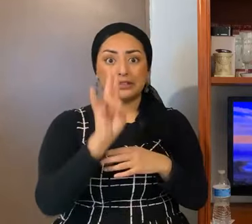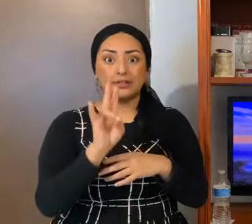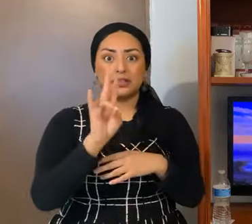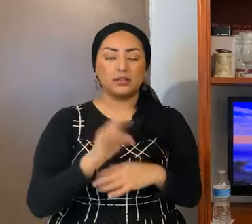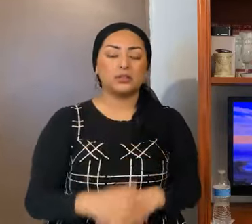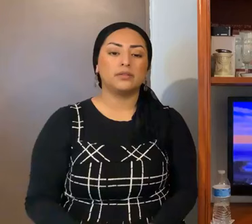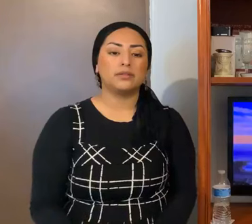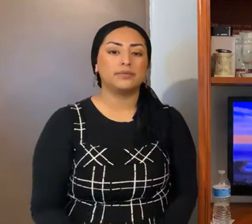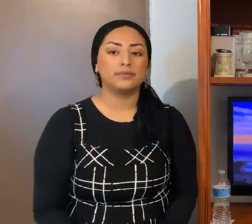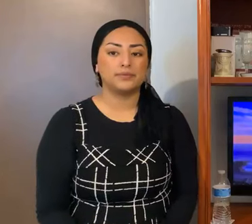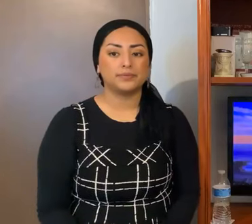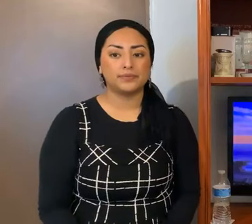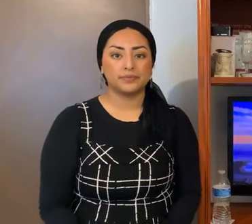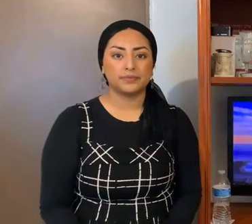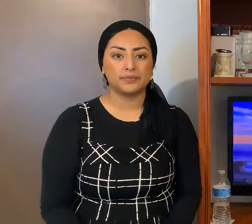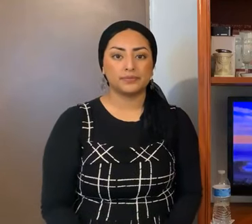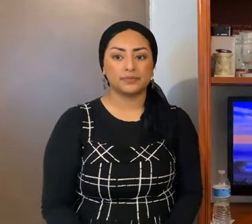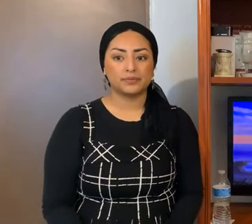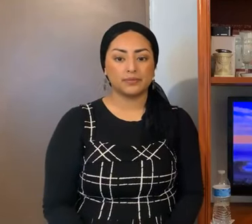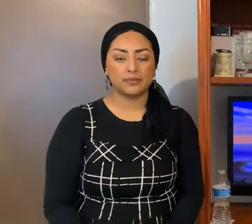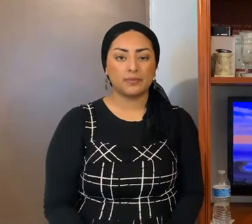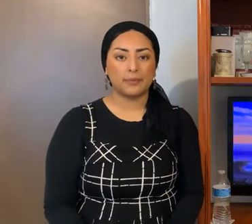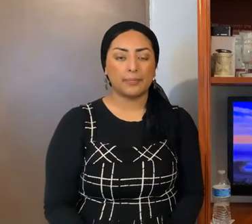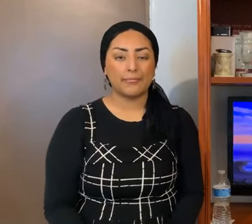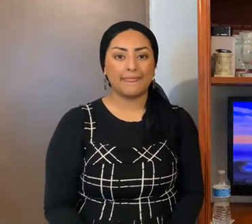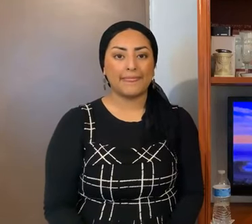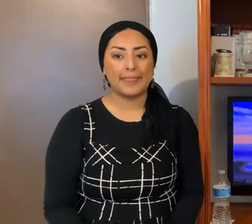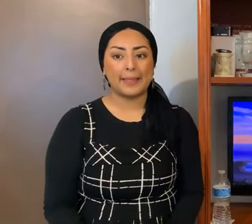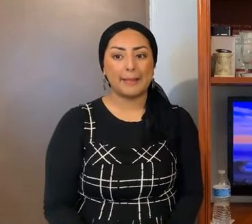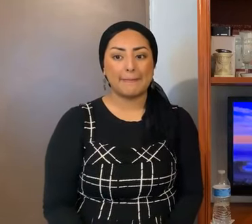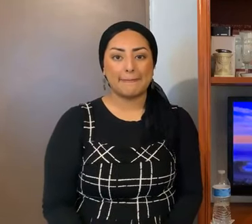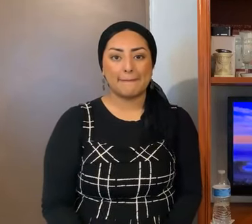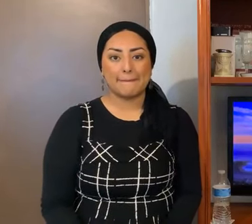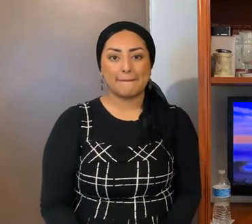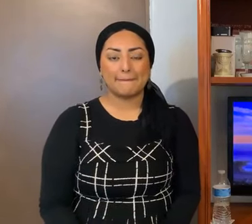Vamos a Levítico 18, verso 7. Aquí adelantito.